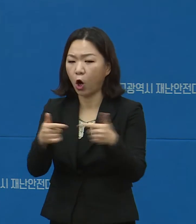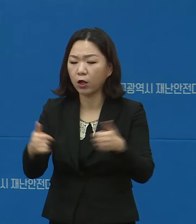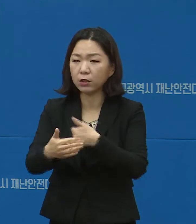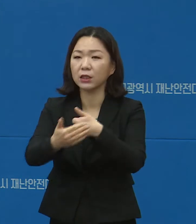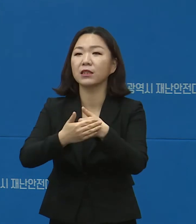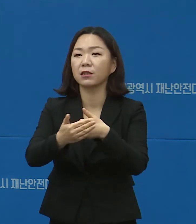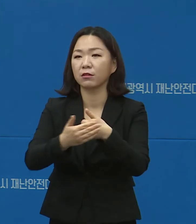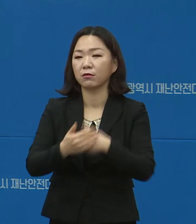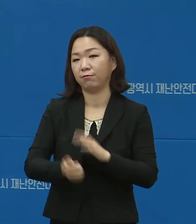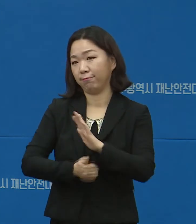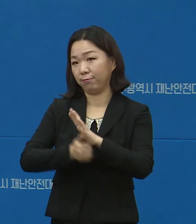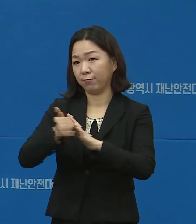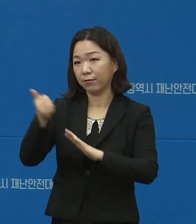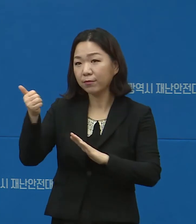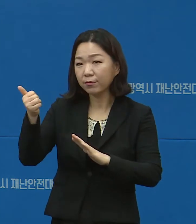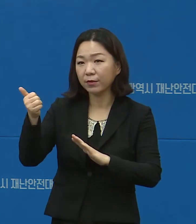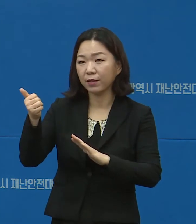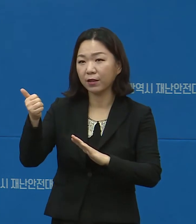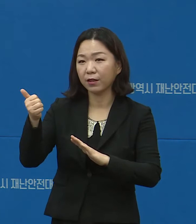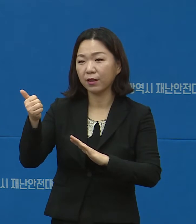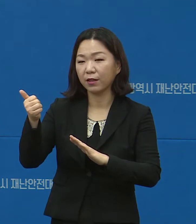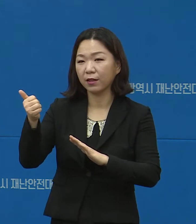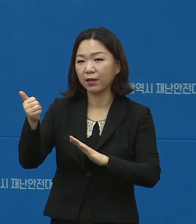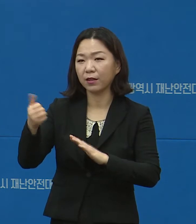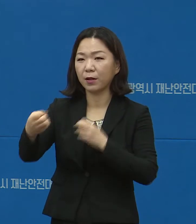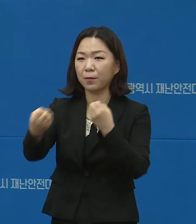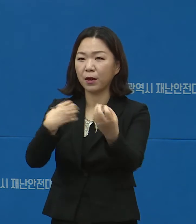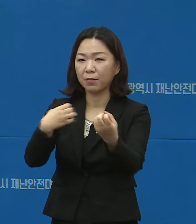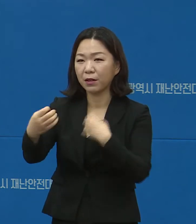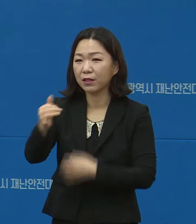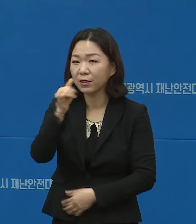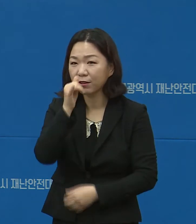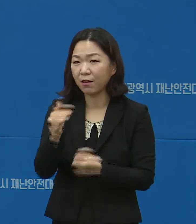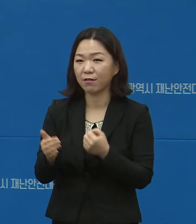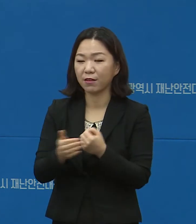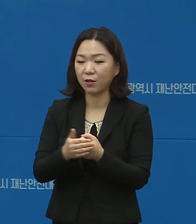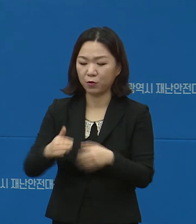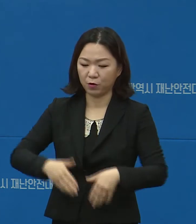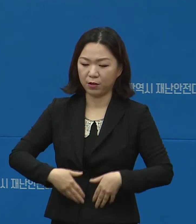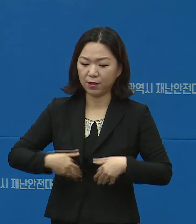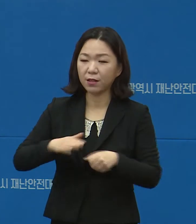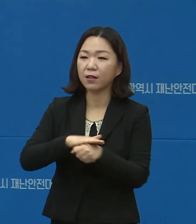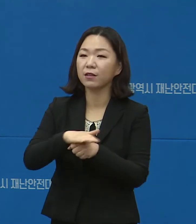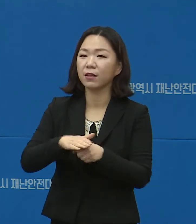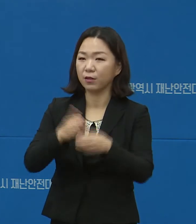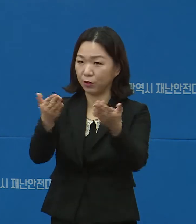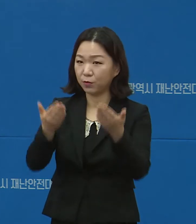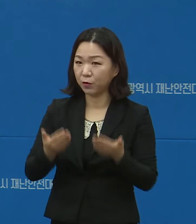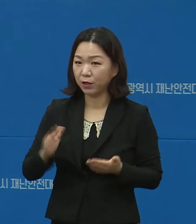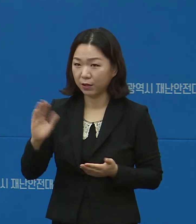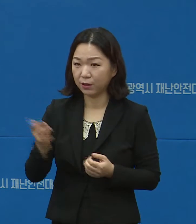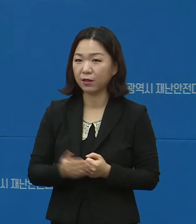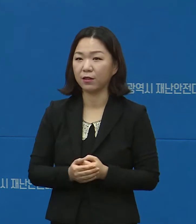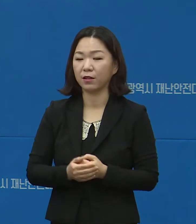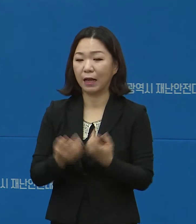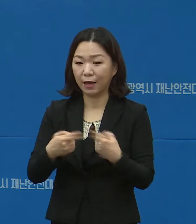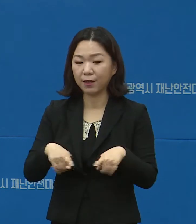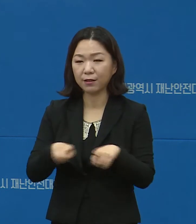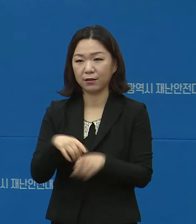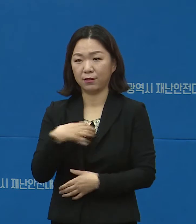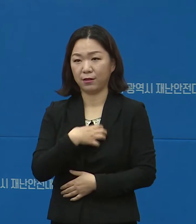응원과 희망의 메시지를 보내주시면서 온정의 손길을 보내주셨습니다. 함께